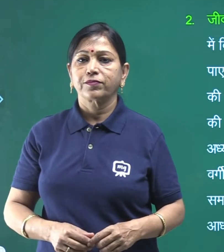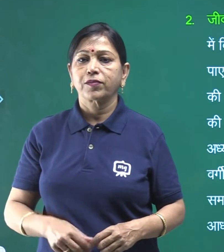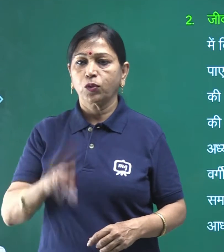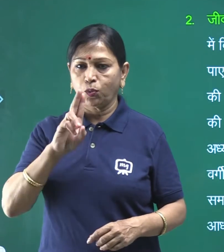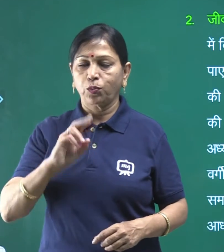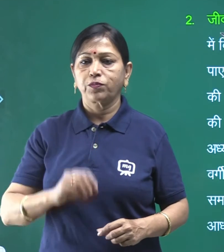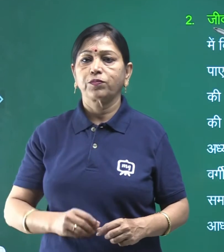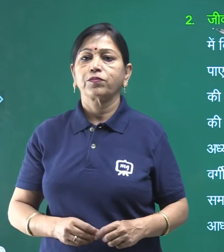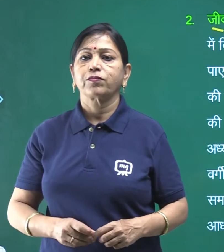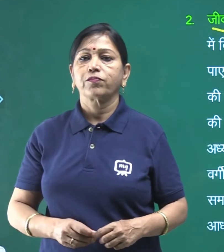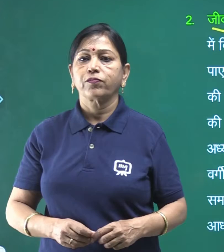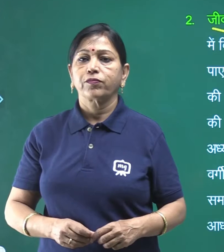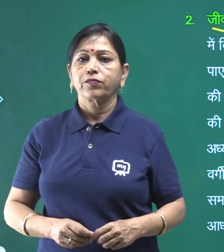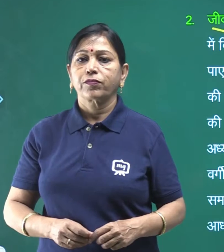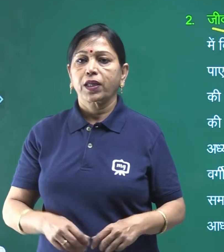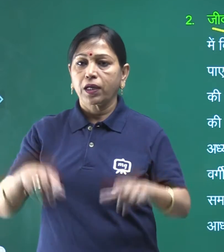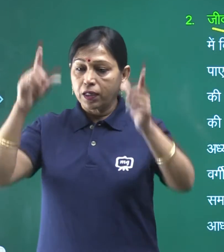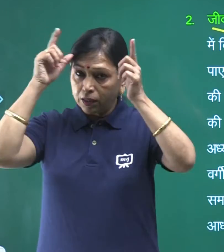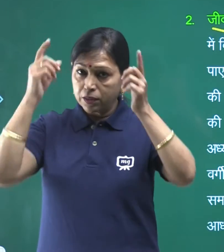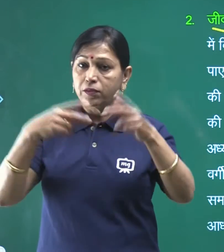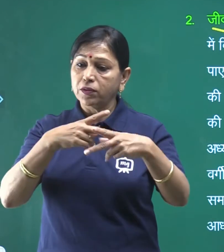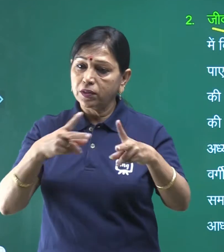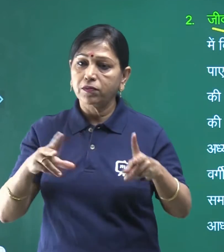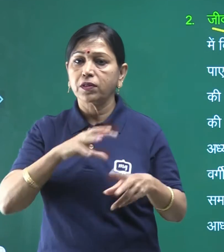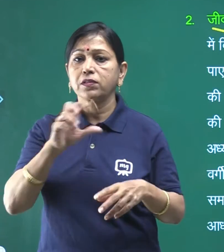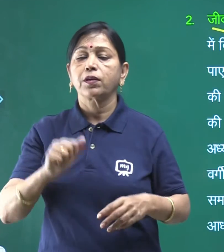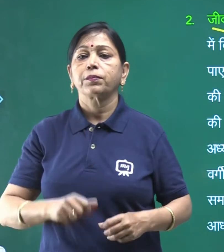2. जीवधारियों का